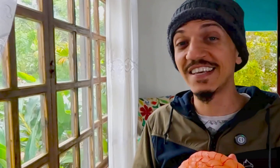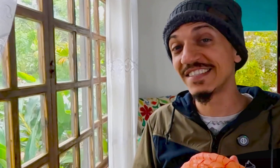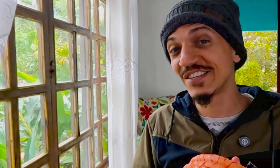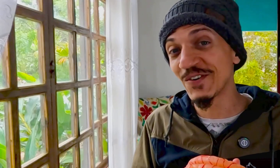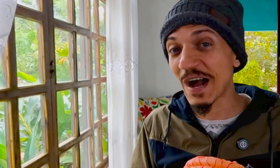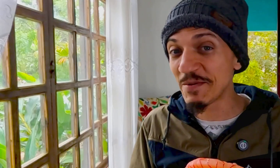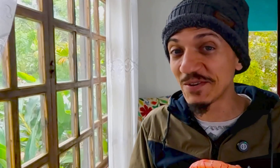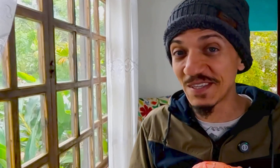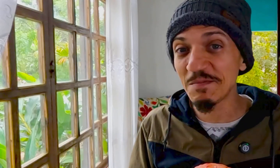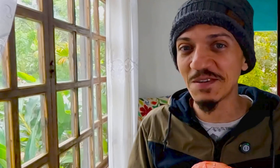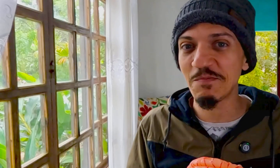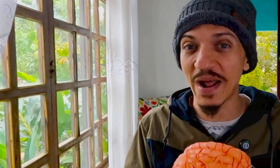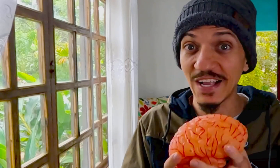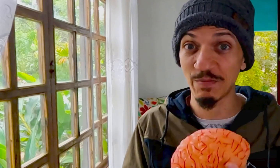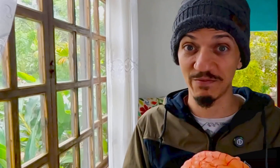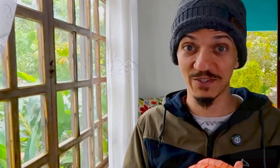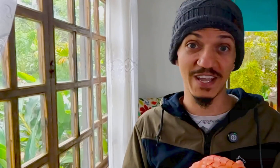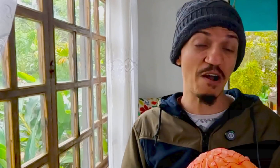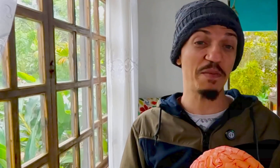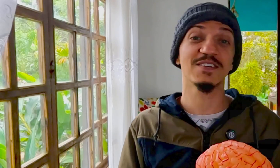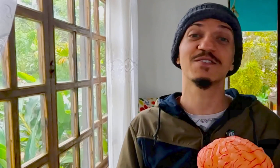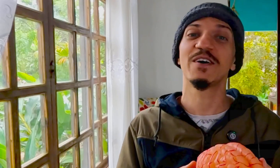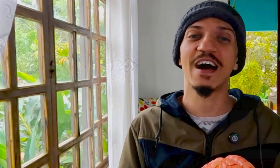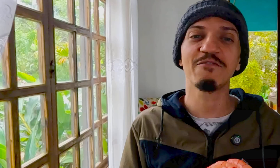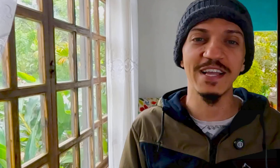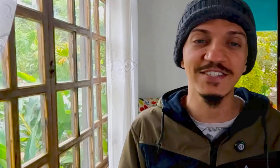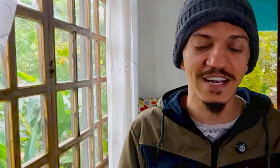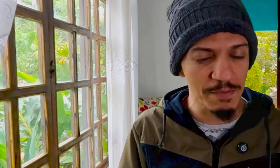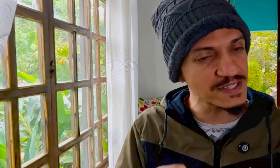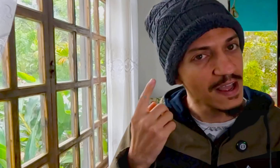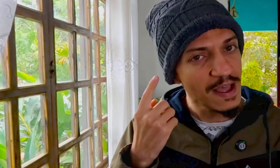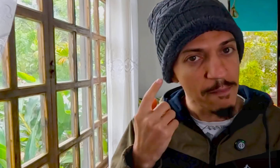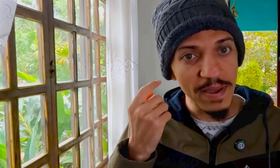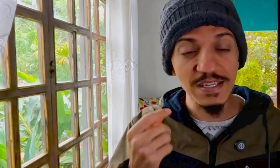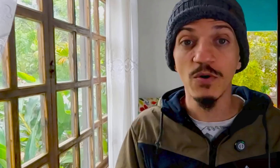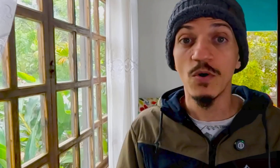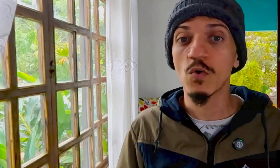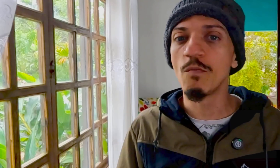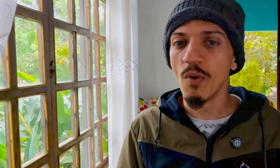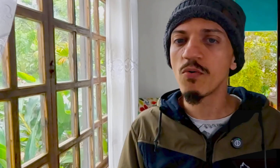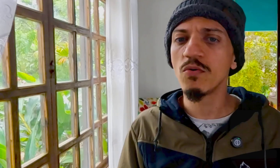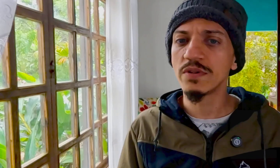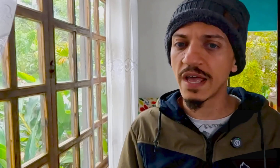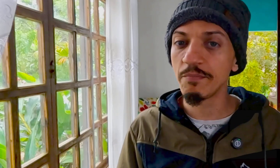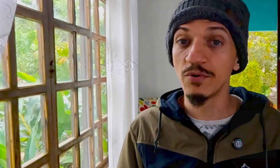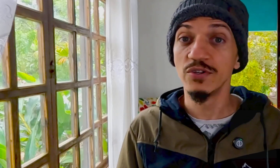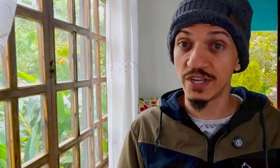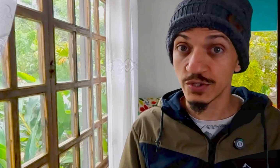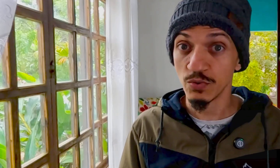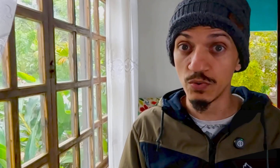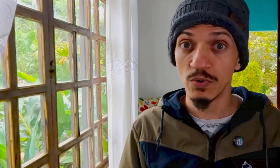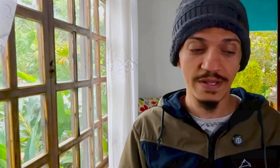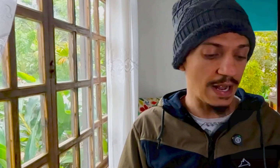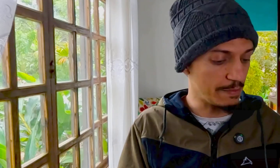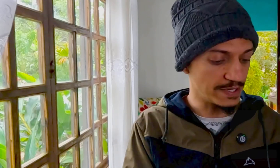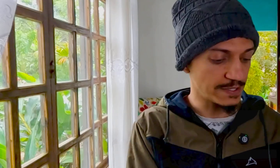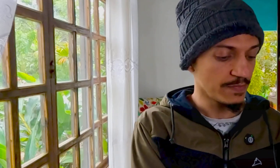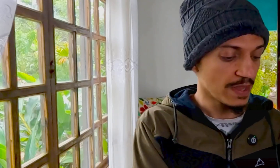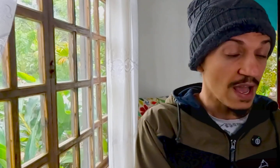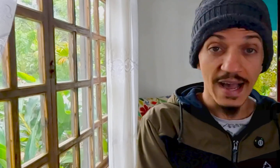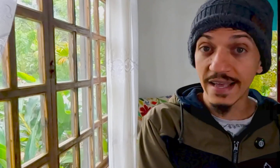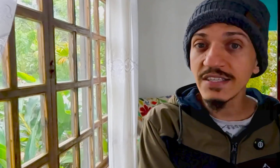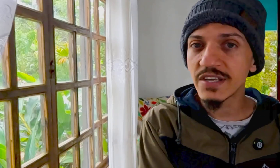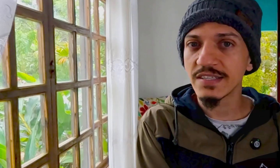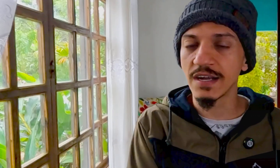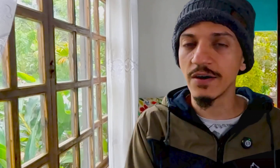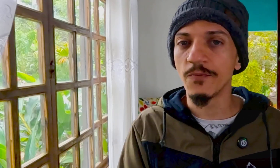dissesse que existe um caminho simples e prático para você realmente se tornar fluente em Libras, mesmo com pouco tempo de estudo da Libras?